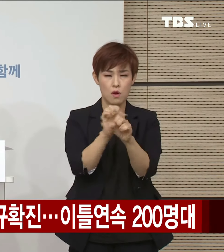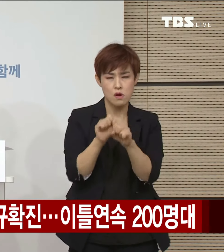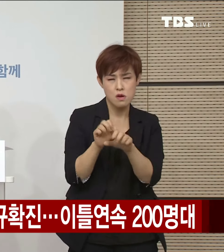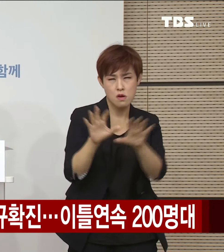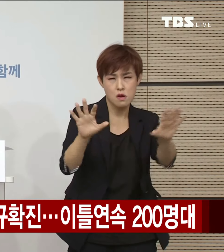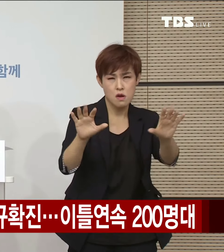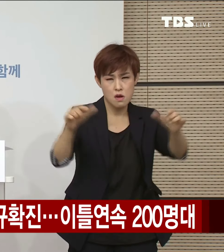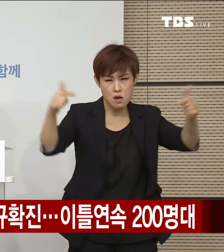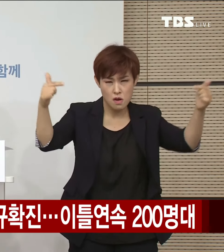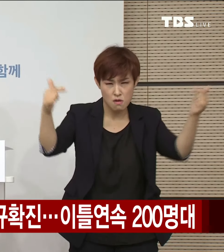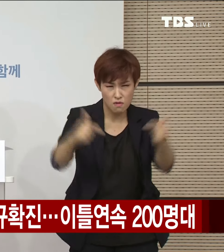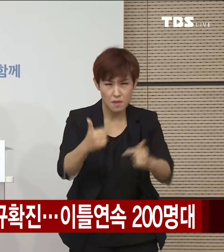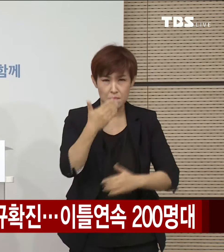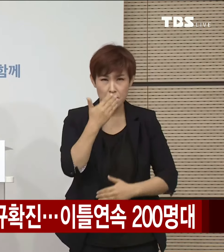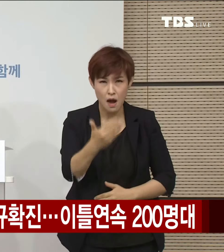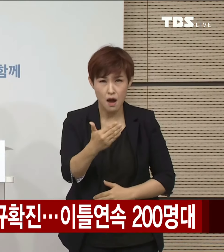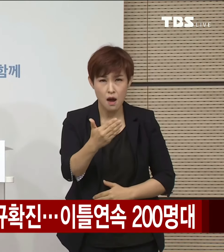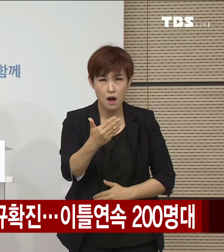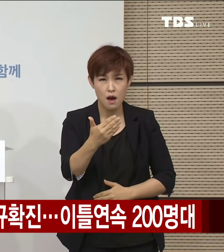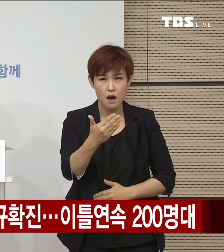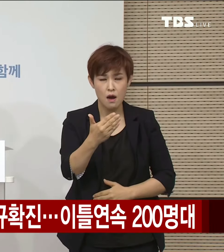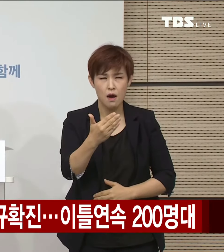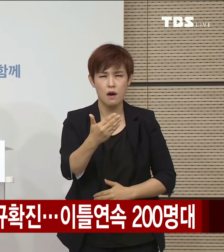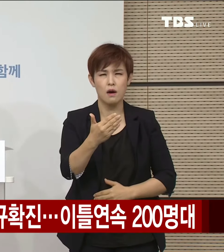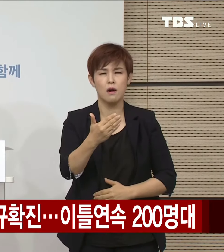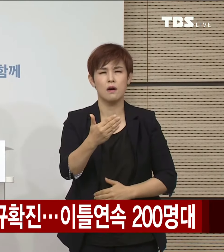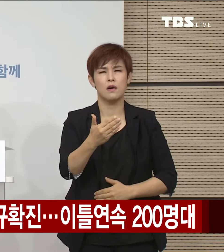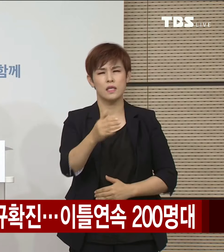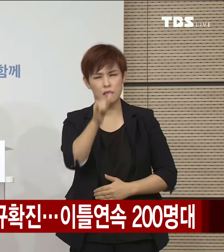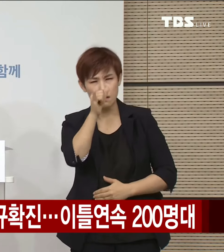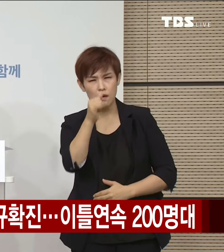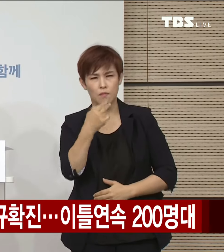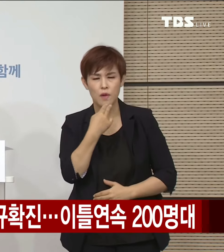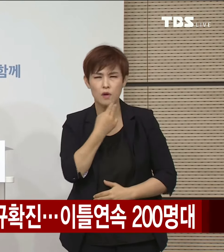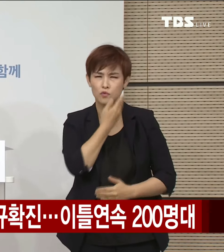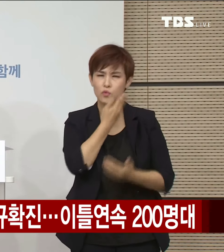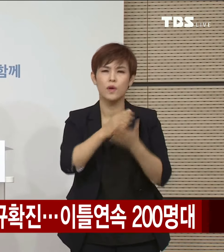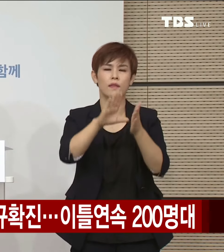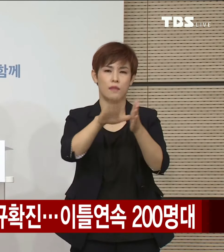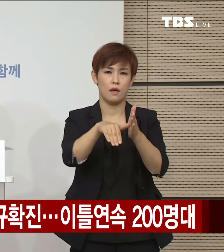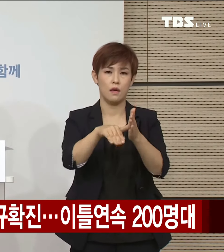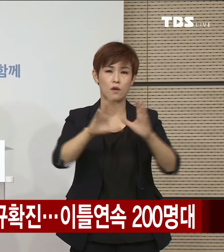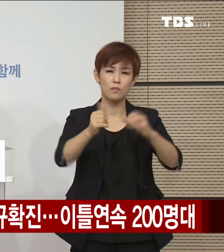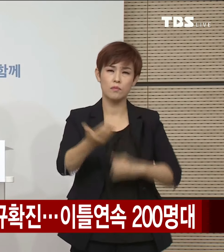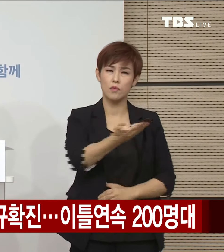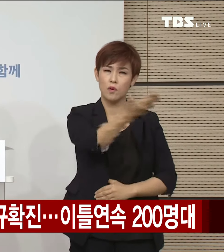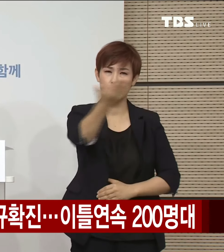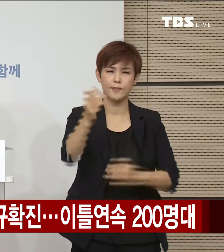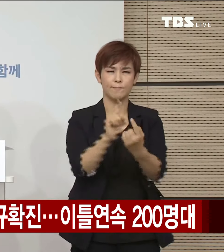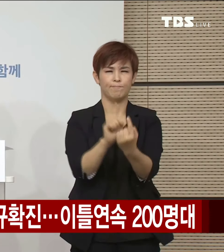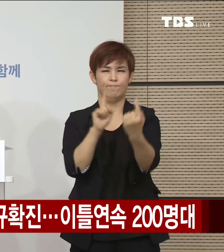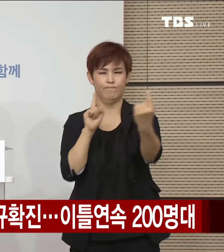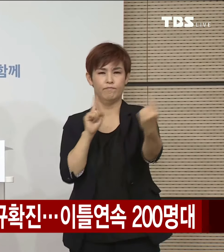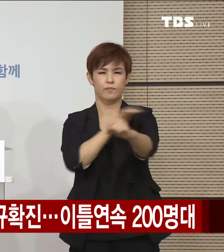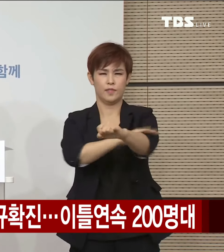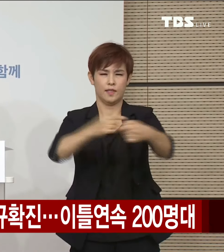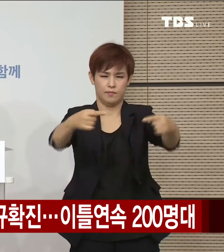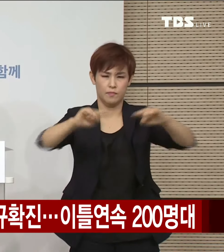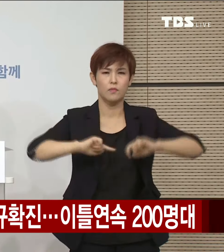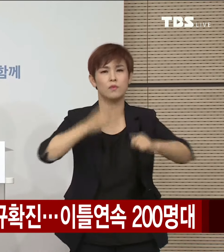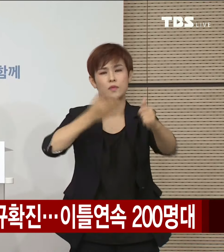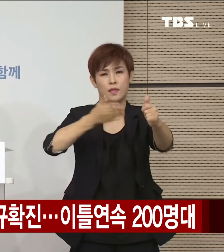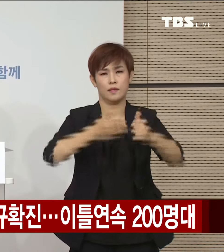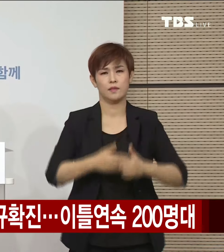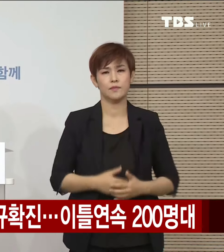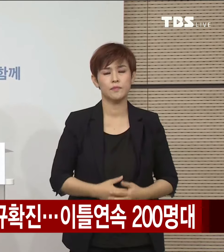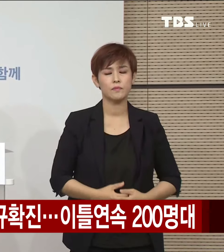있을지 판단하는 중요한 분수령인 만큼 국민들께서도 사회적 거리두기에 적극 동참해 주실